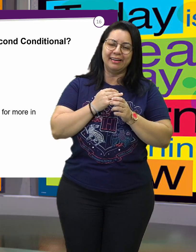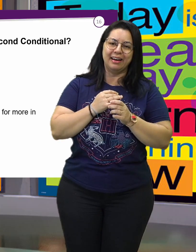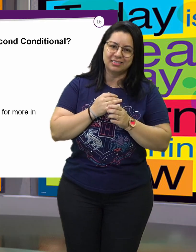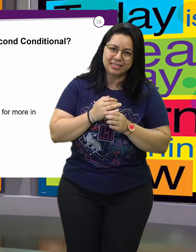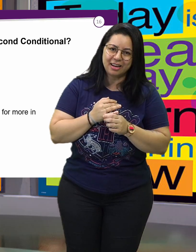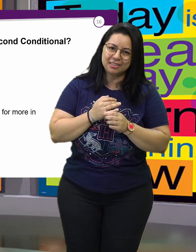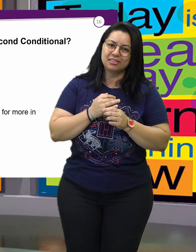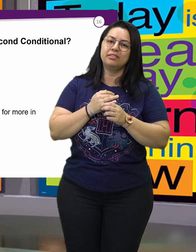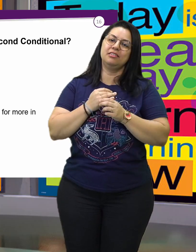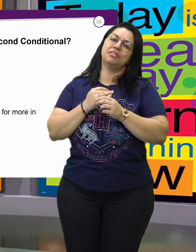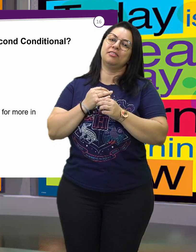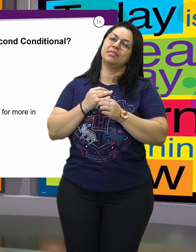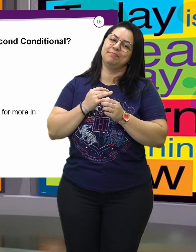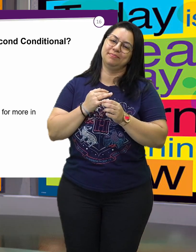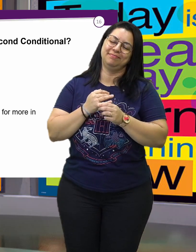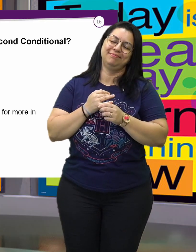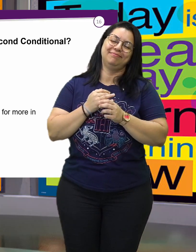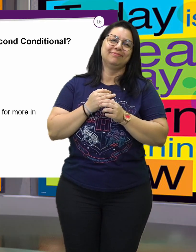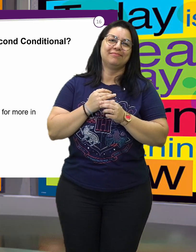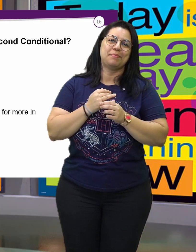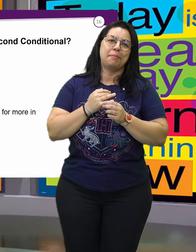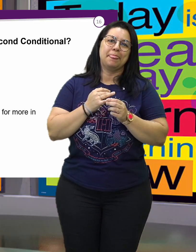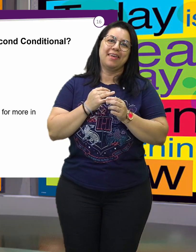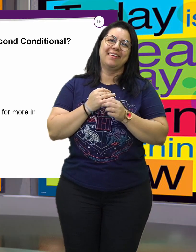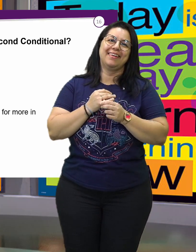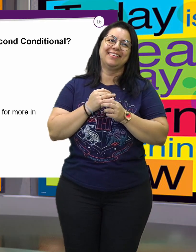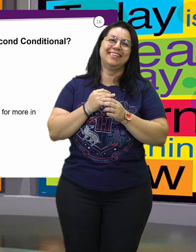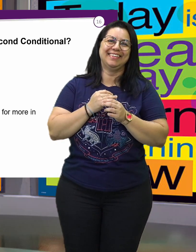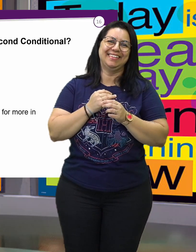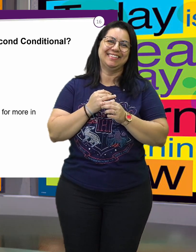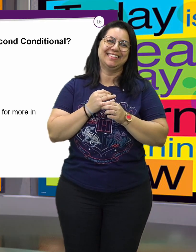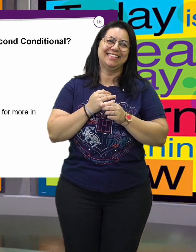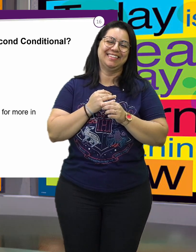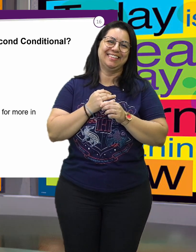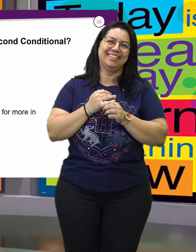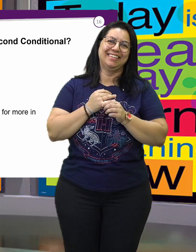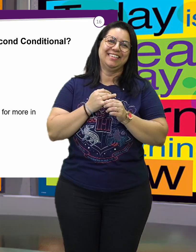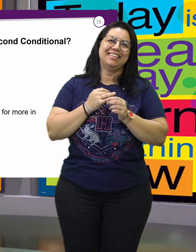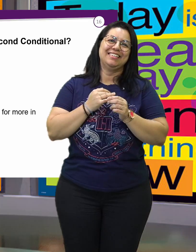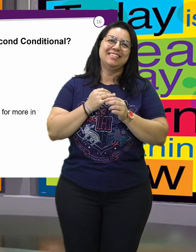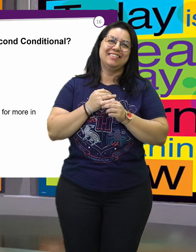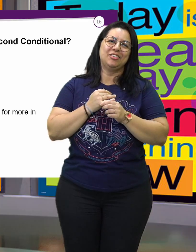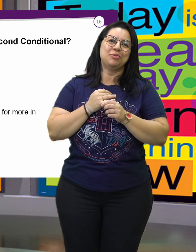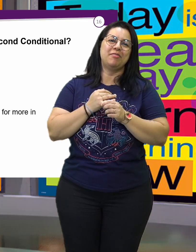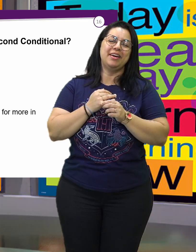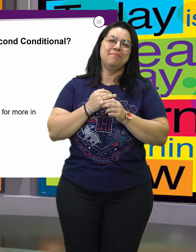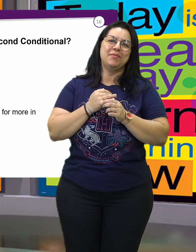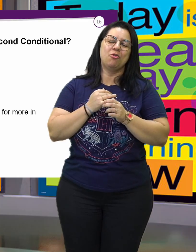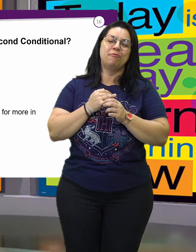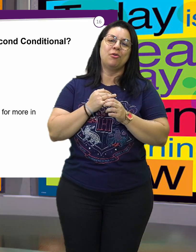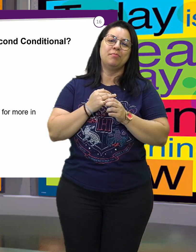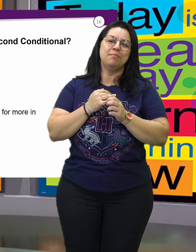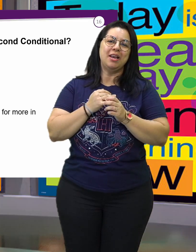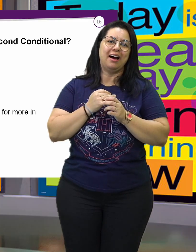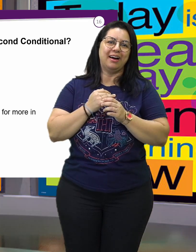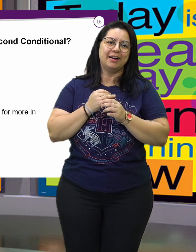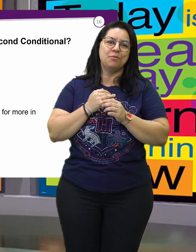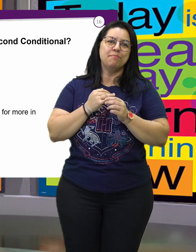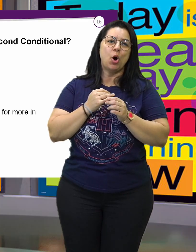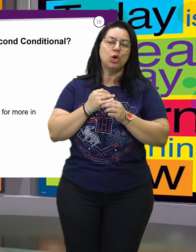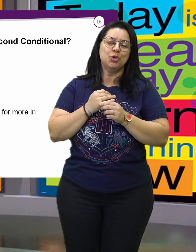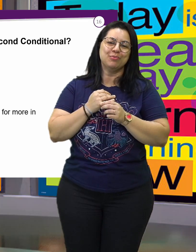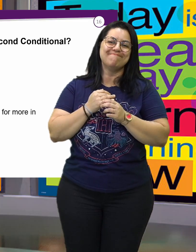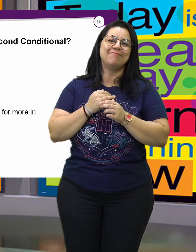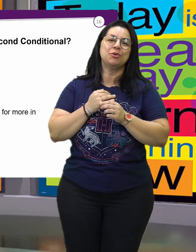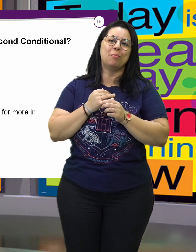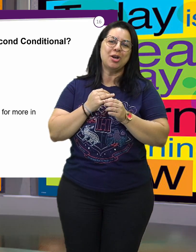sempre entregar a second conditional. Isso. Na letra B. If it rains, I get wet. Se chover, eu vou me molhar. Eu